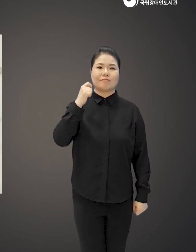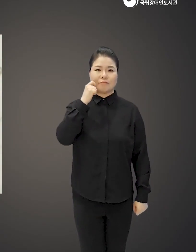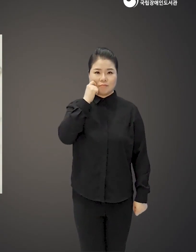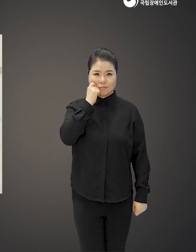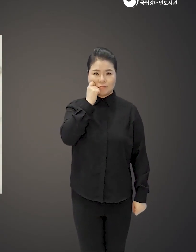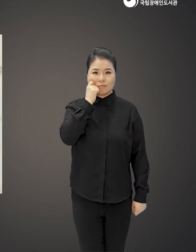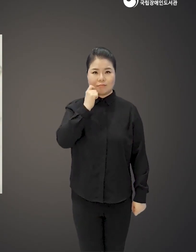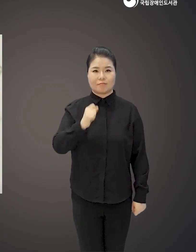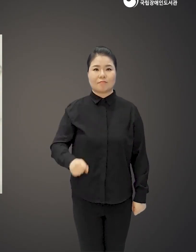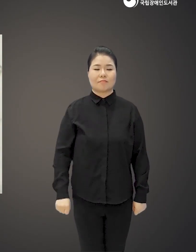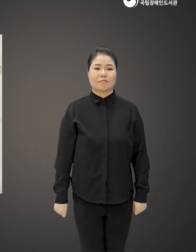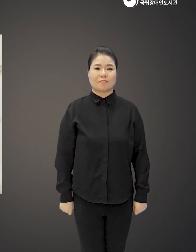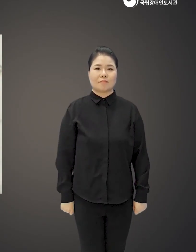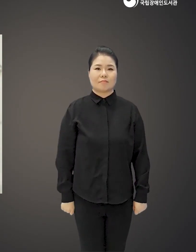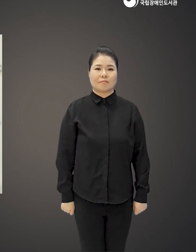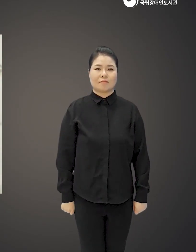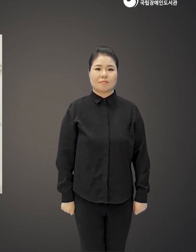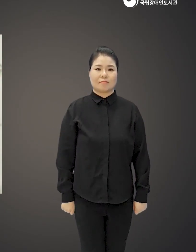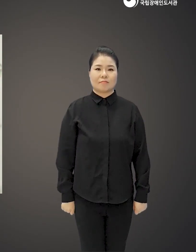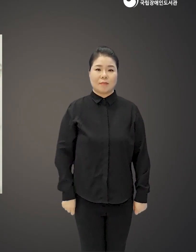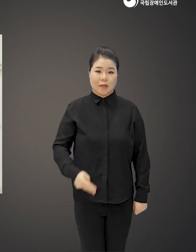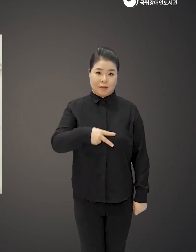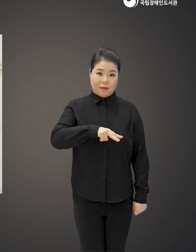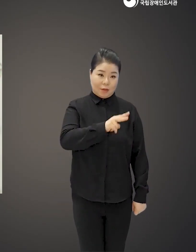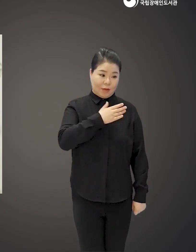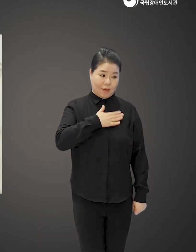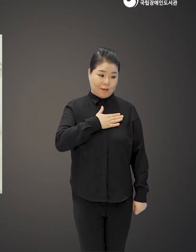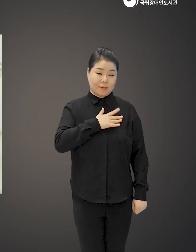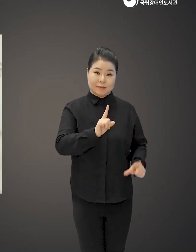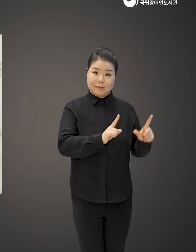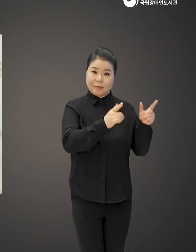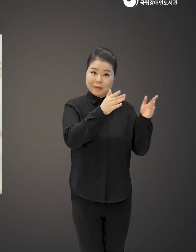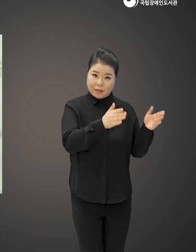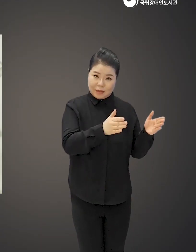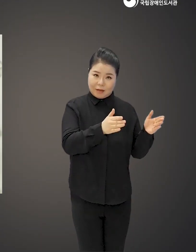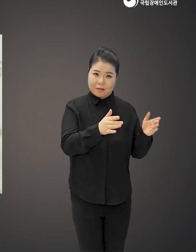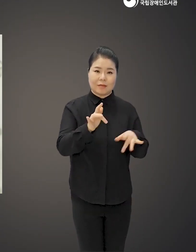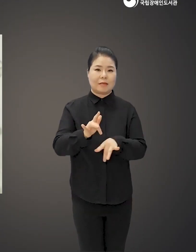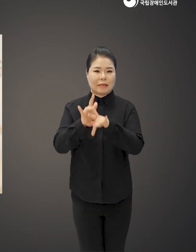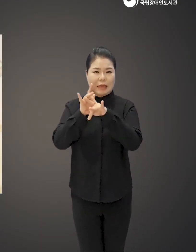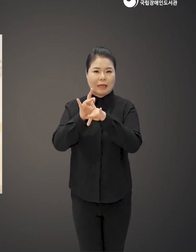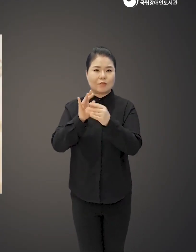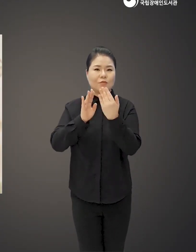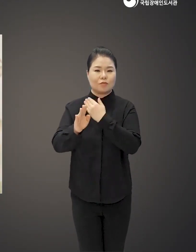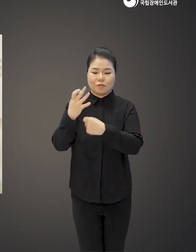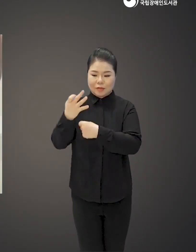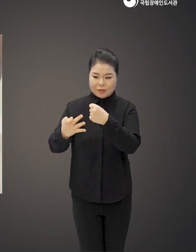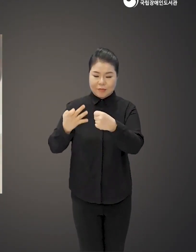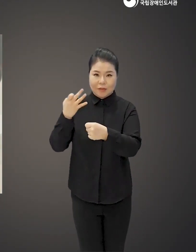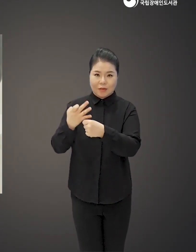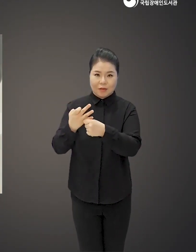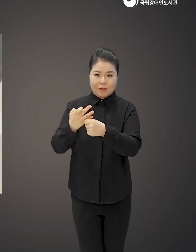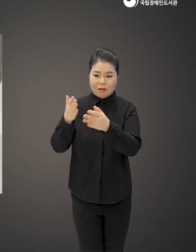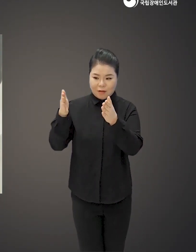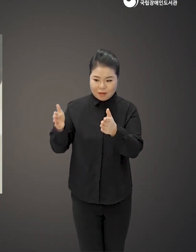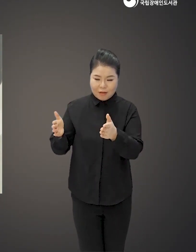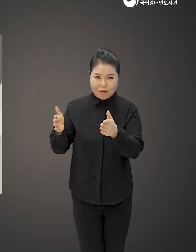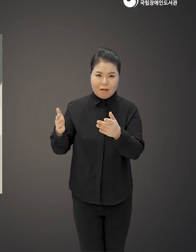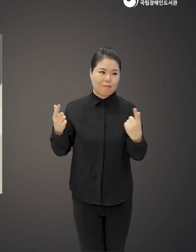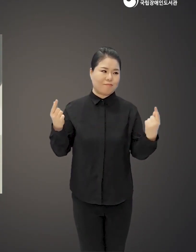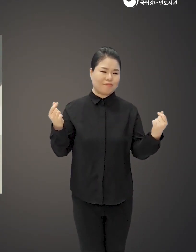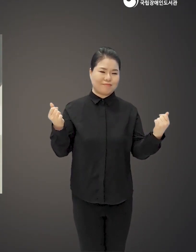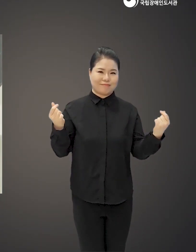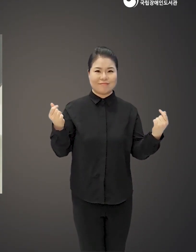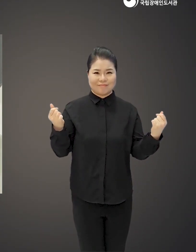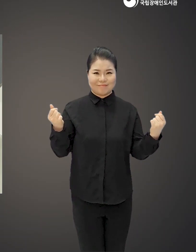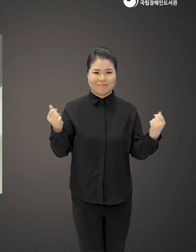그 이상은 기억하지 못했다. 쌍둥이 자매가 사라진 후로 14년이 흘렀고